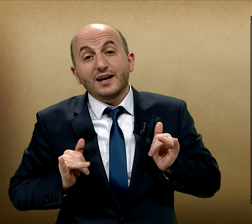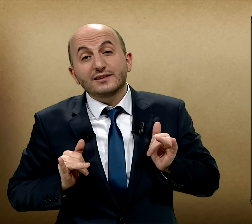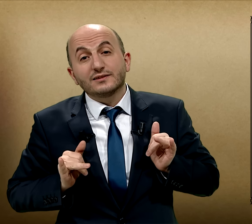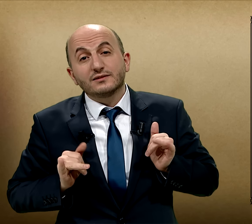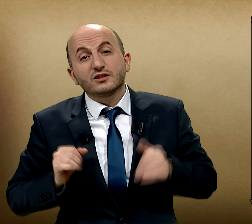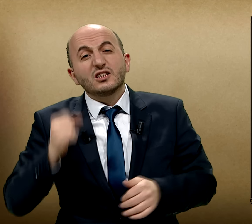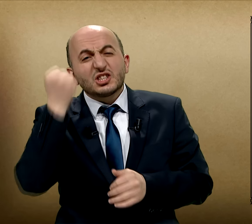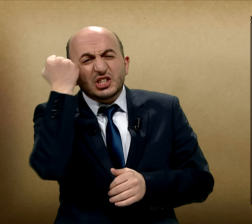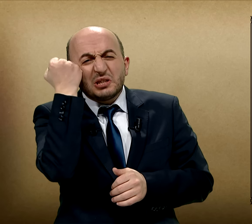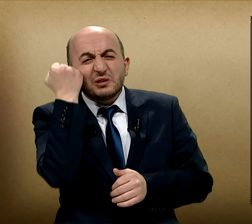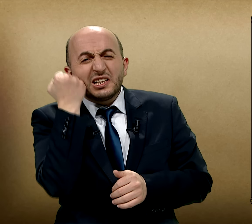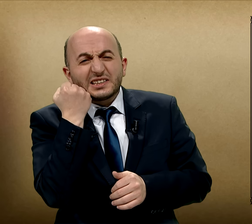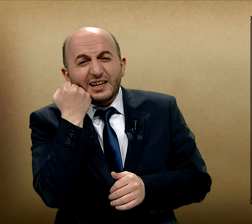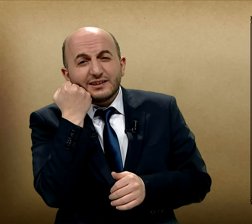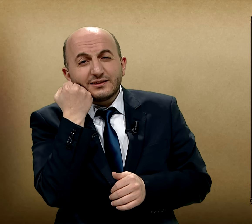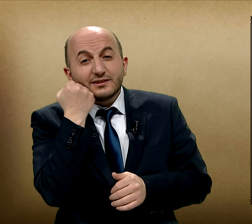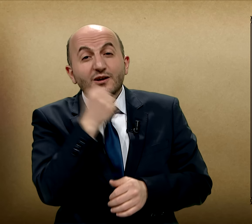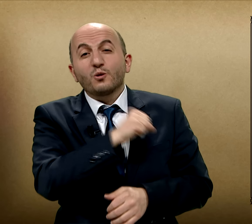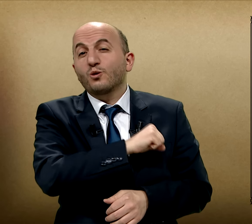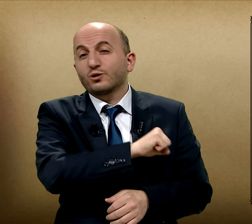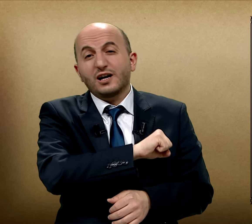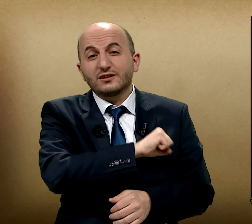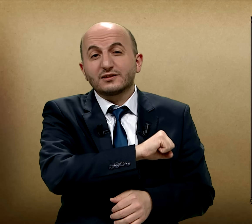tembellikten, cimrilikten,